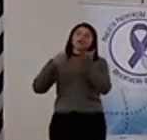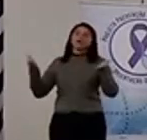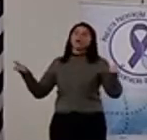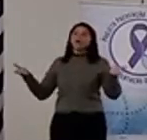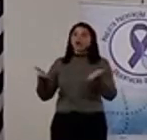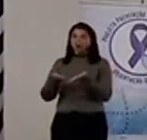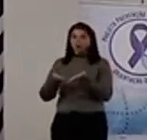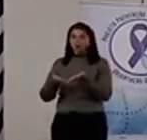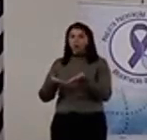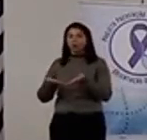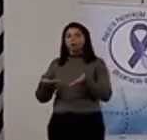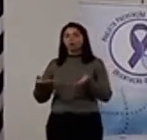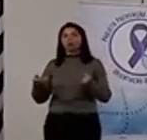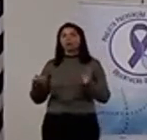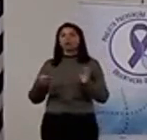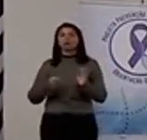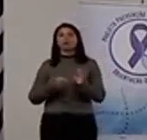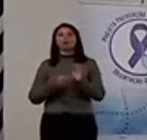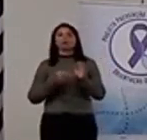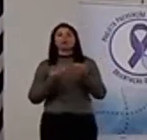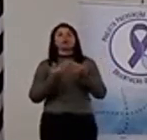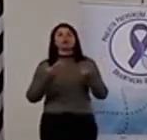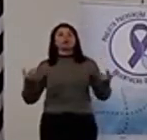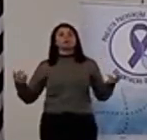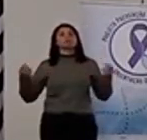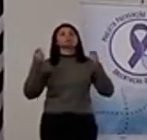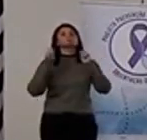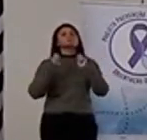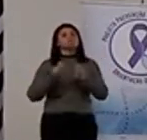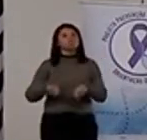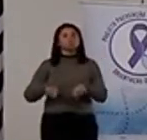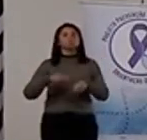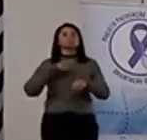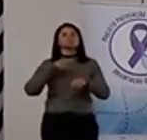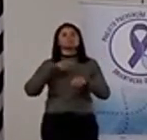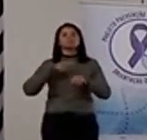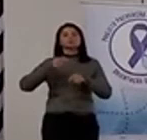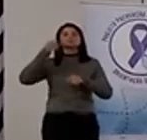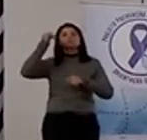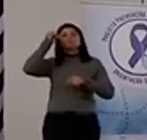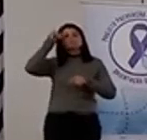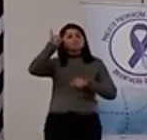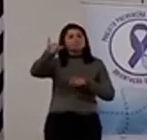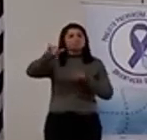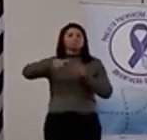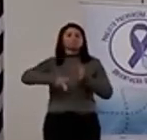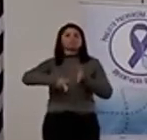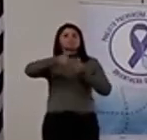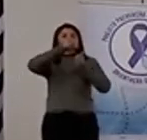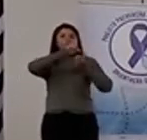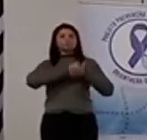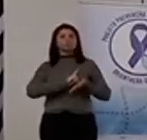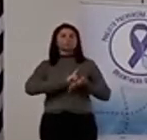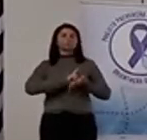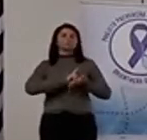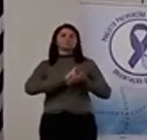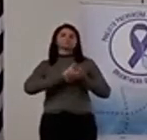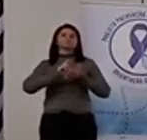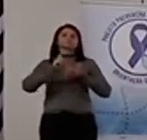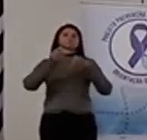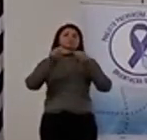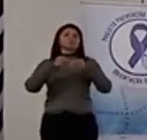aqui já é uma coisa que a gente pode intervir, prevenir, que são o quê? As deformidades.